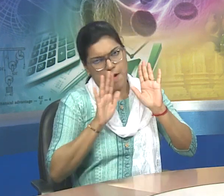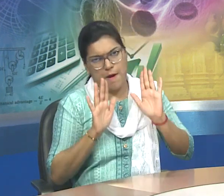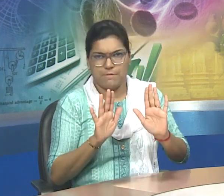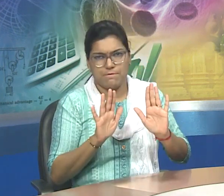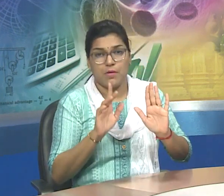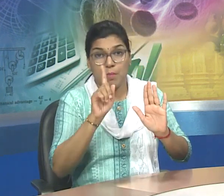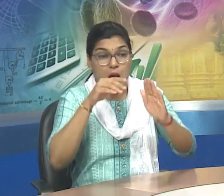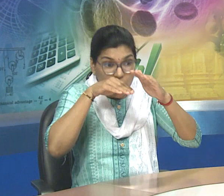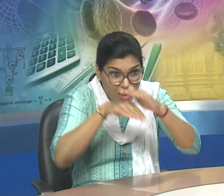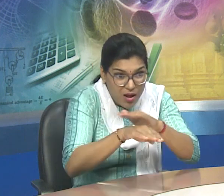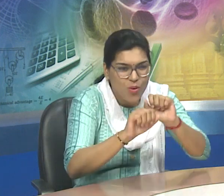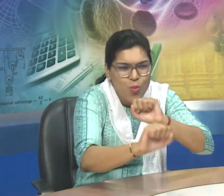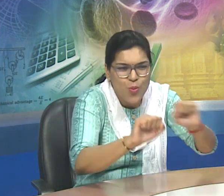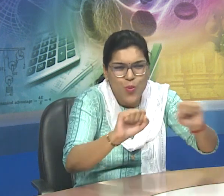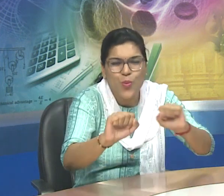जिसके अनुसार वह काम करता है।